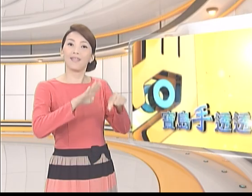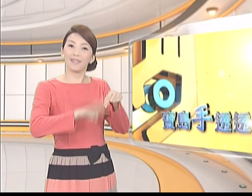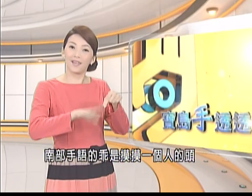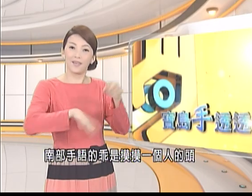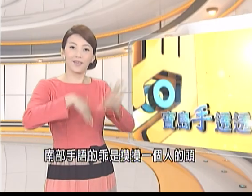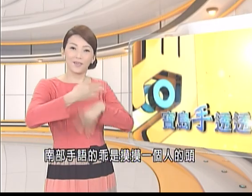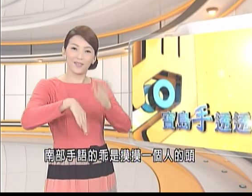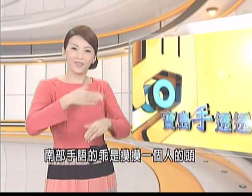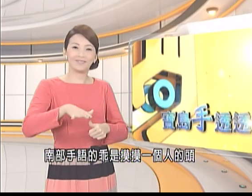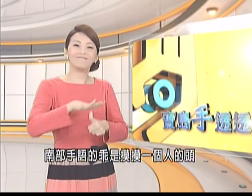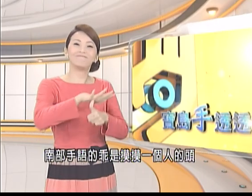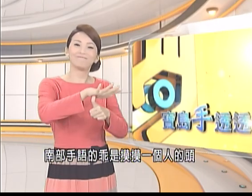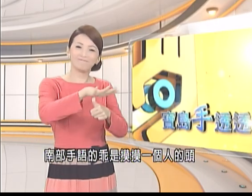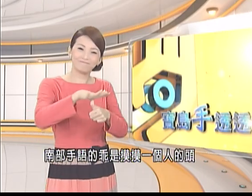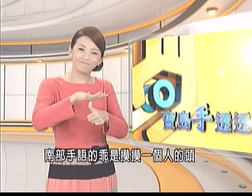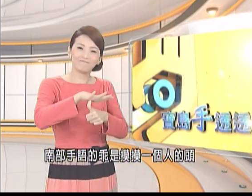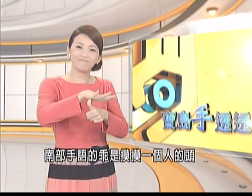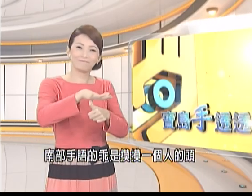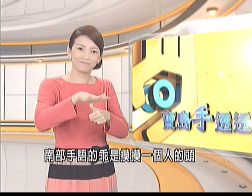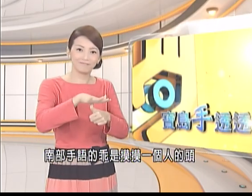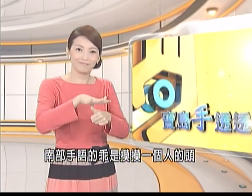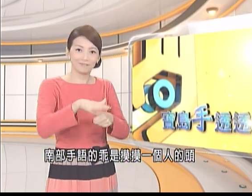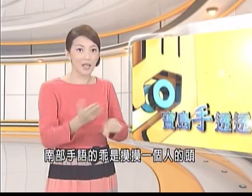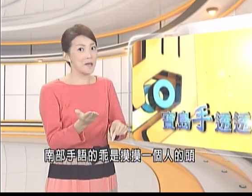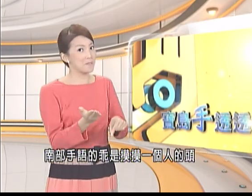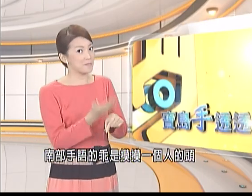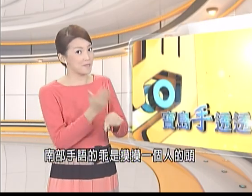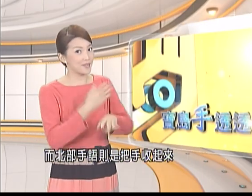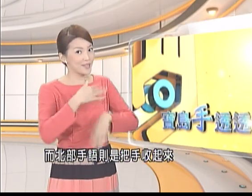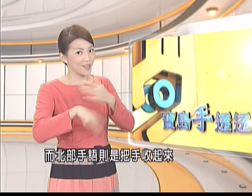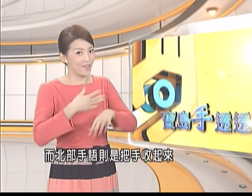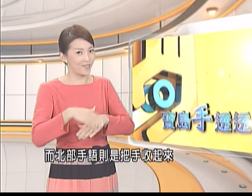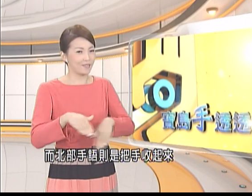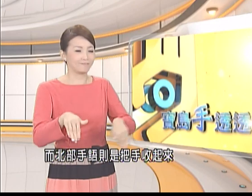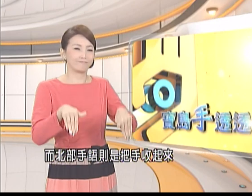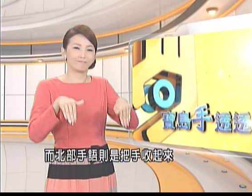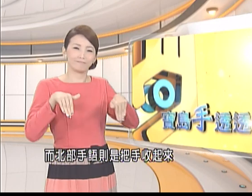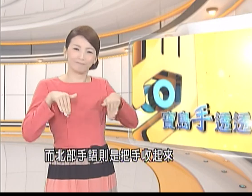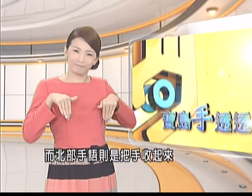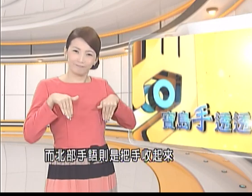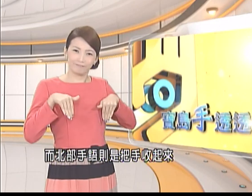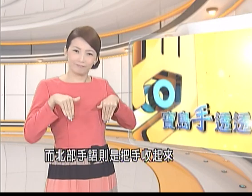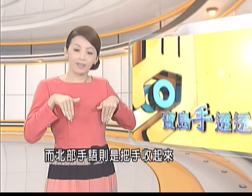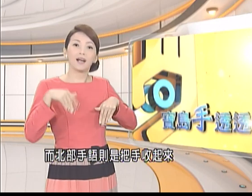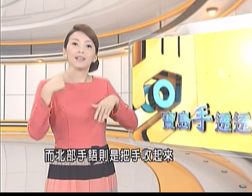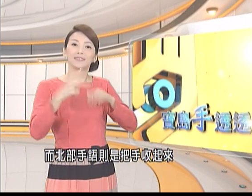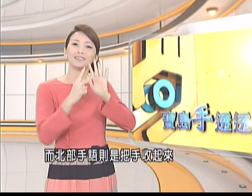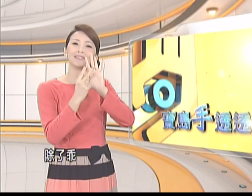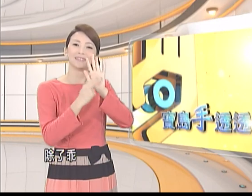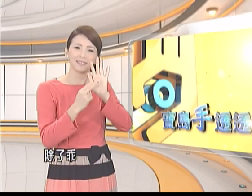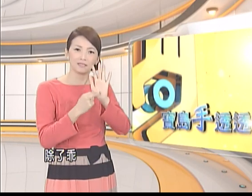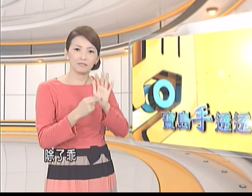南部手语的乖啊是摸摸一个人的头，而北部手语呢则是把手收起来，除了乖